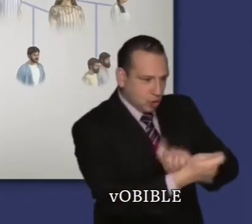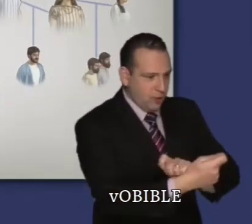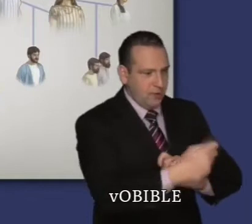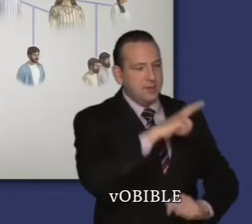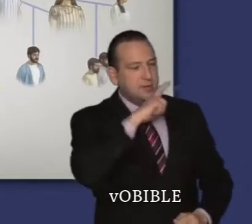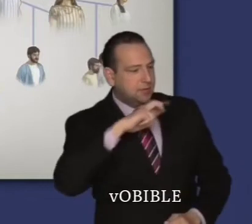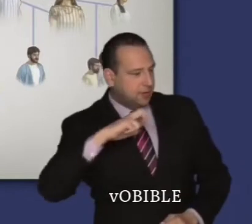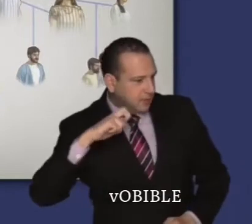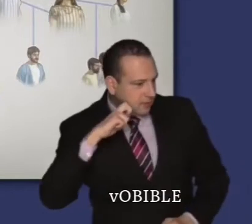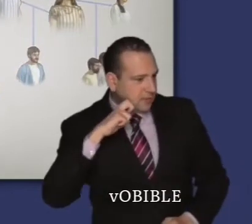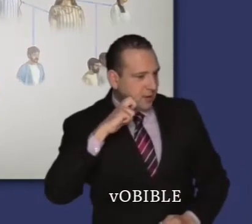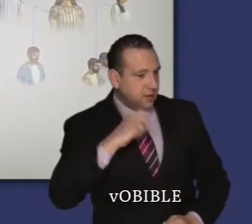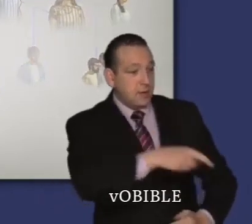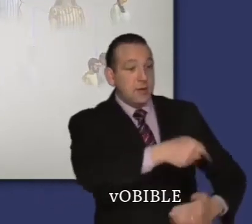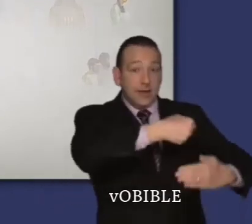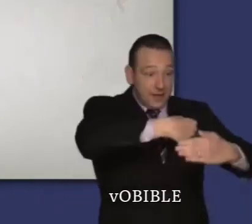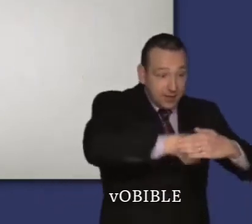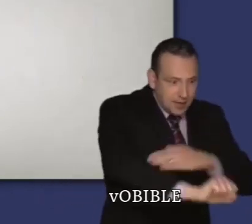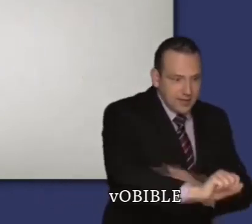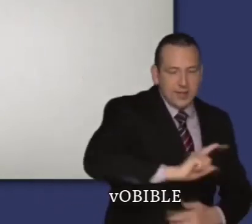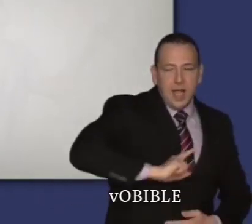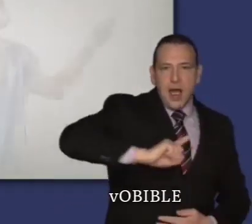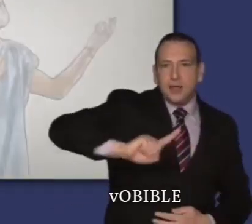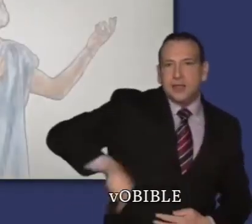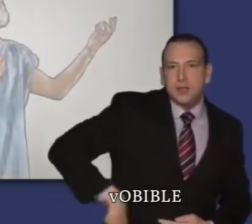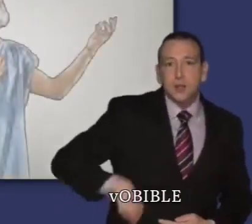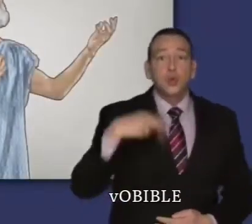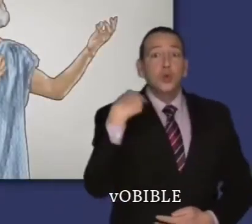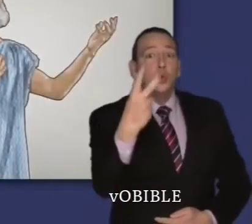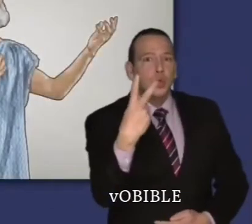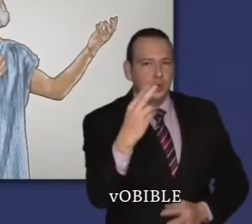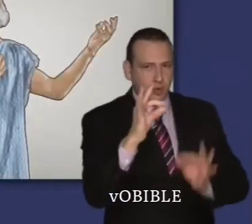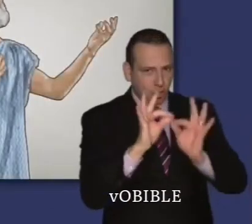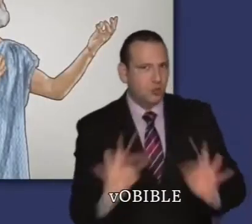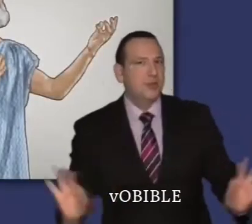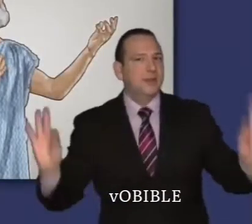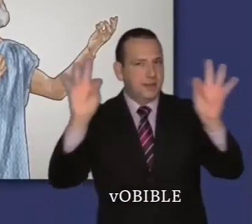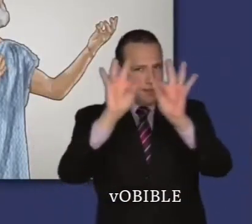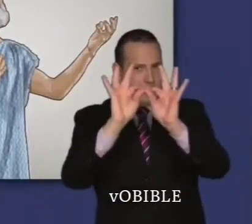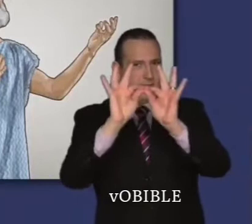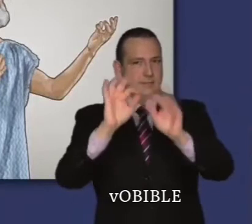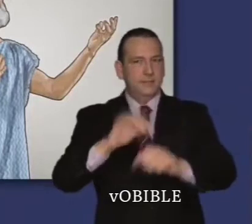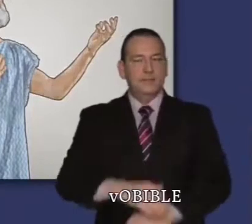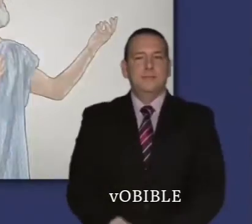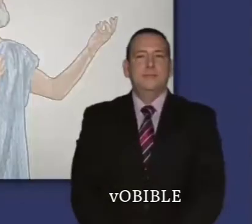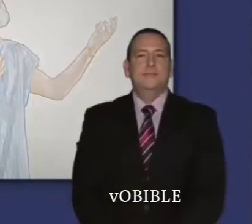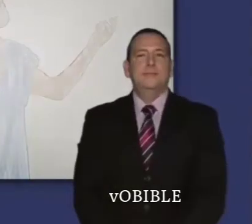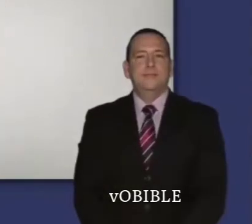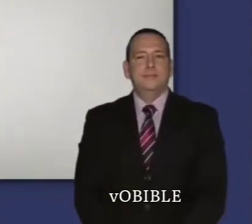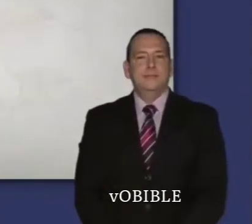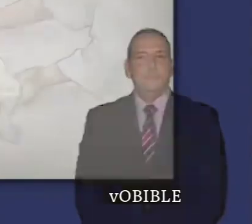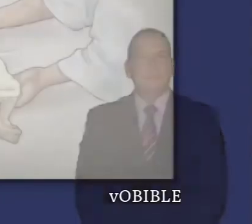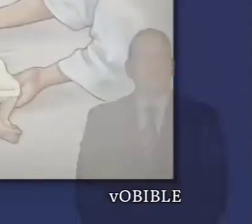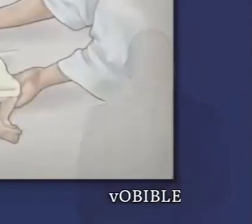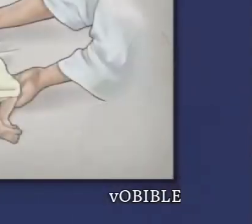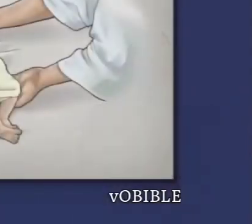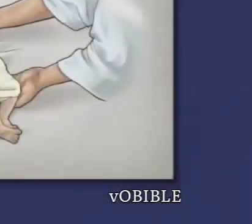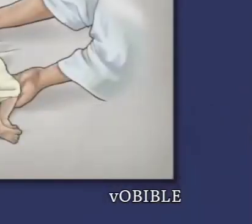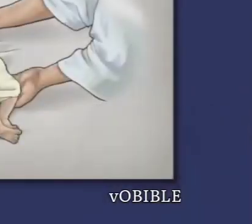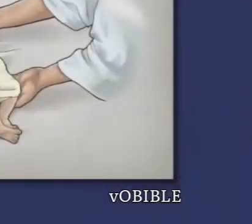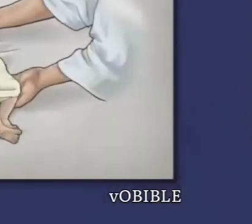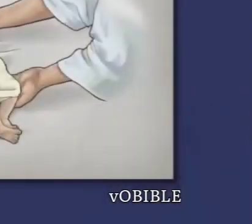Jacob retourne ensuite en Canaan, où Dieu change son nom en Israël, et où Rachel donne naissance au 12e fils de